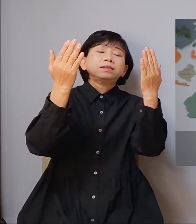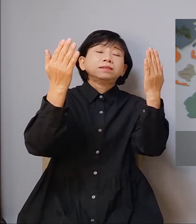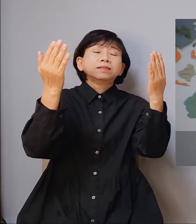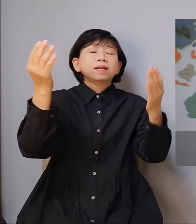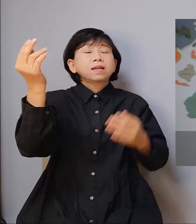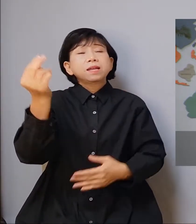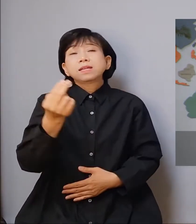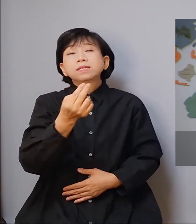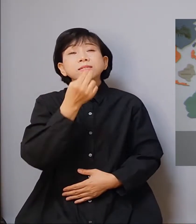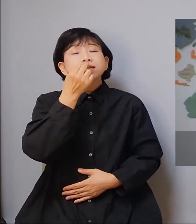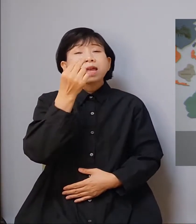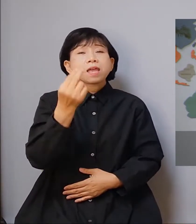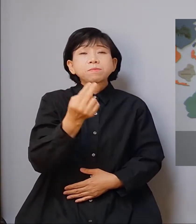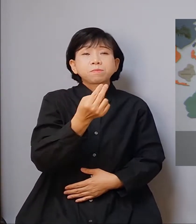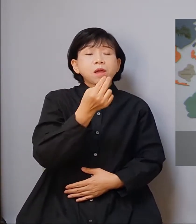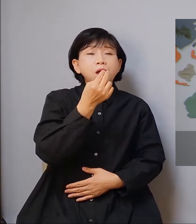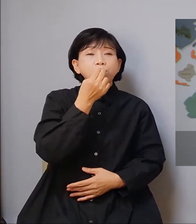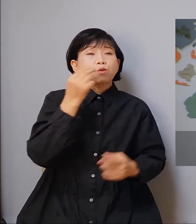사랑,